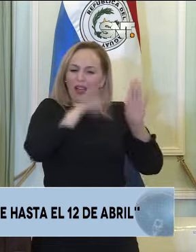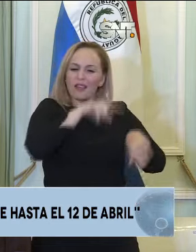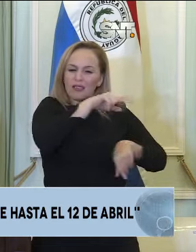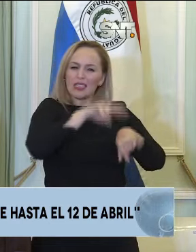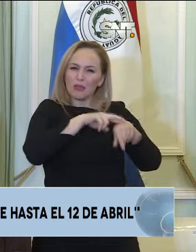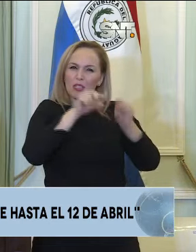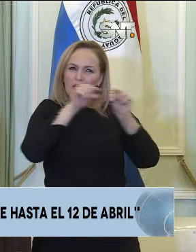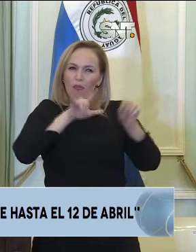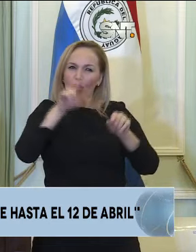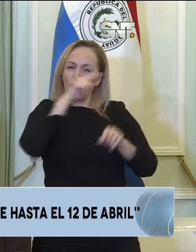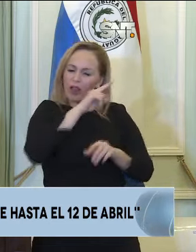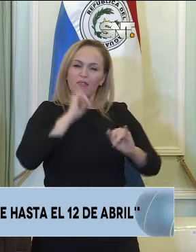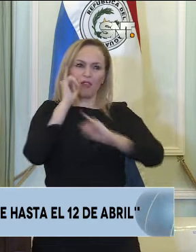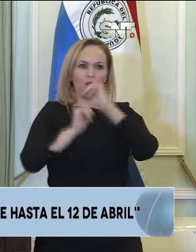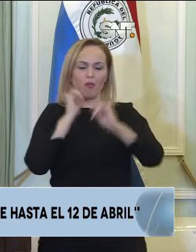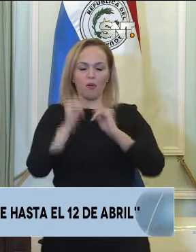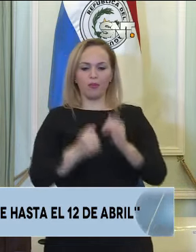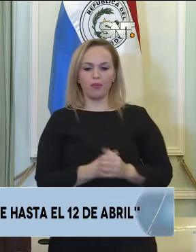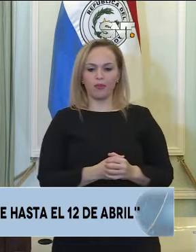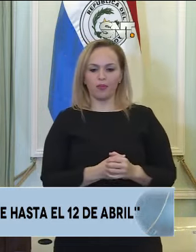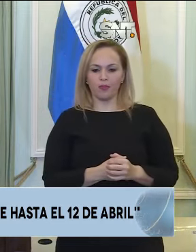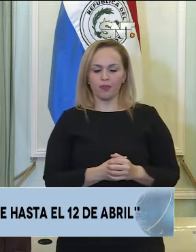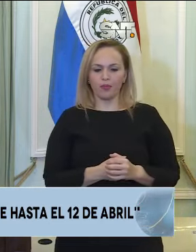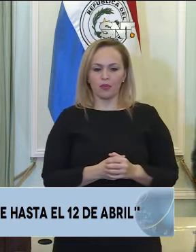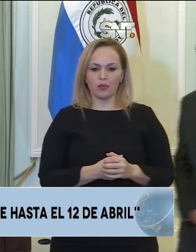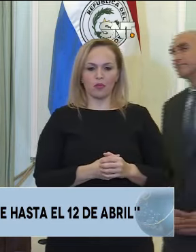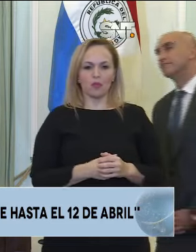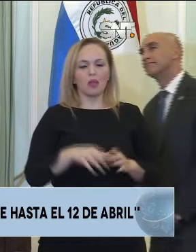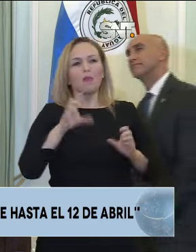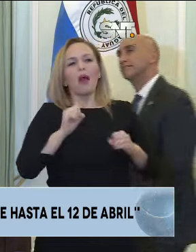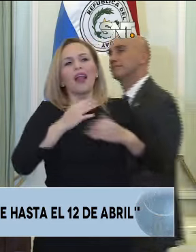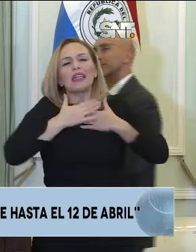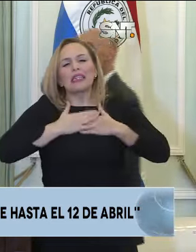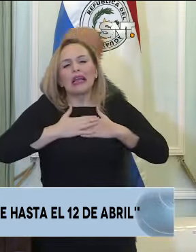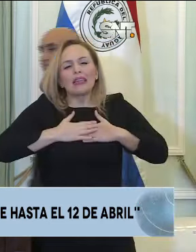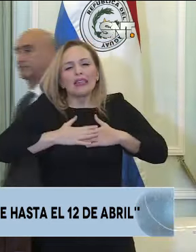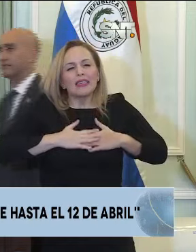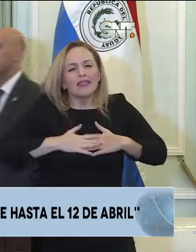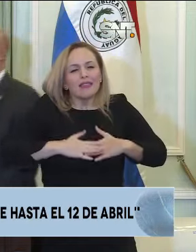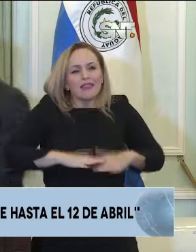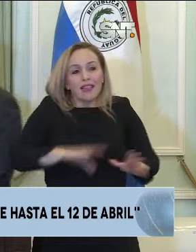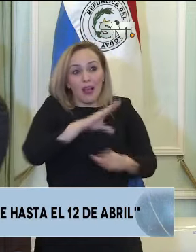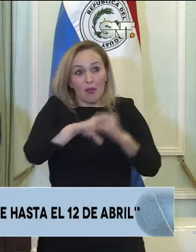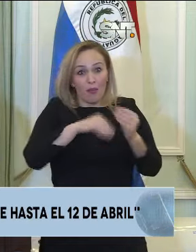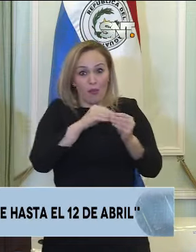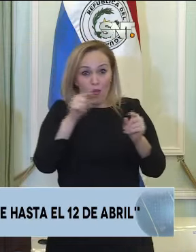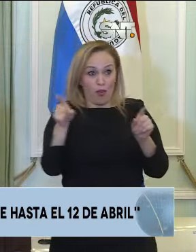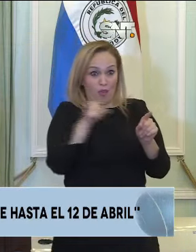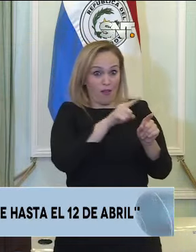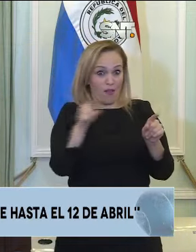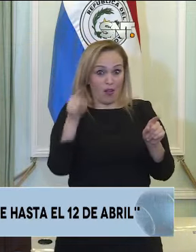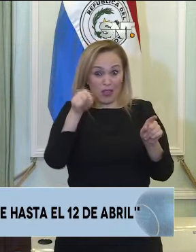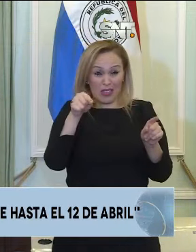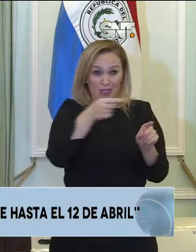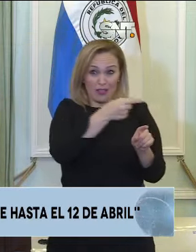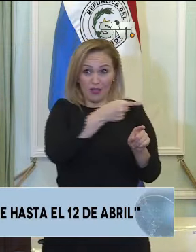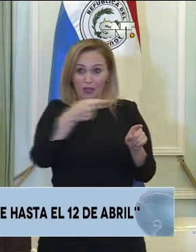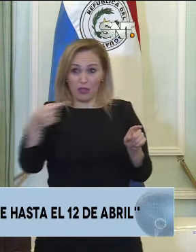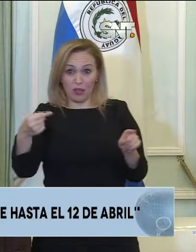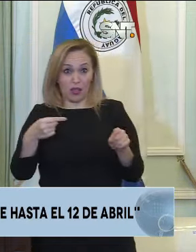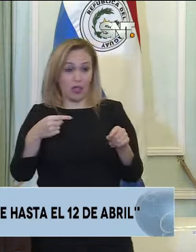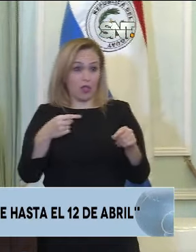que dé esa especificidad. Ministro Mazzoleni, solamente para tranquilidad de la ciudadanía. ¿Se garantiza entonces en este periodo la cantidad suficiente de